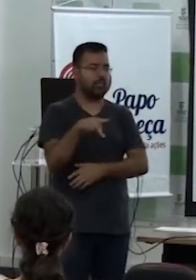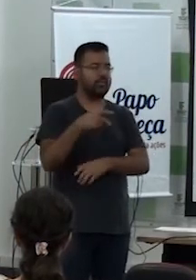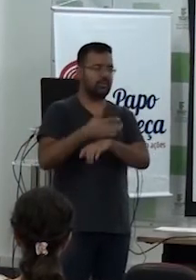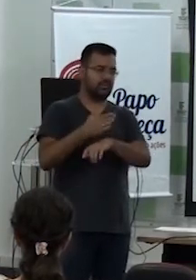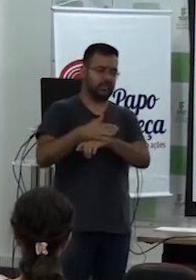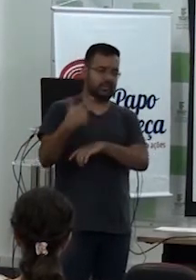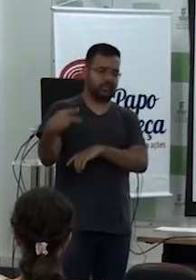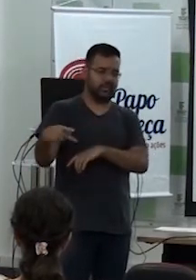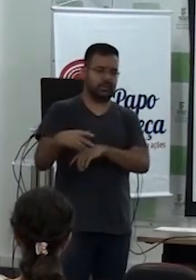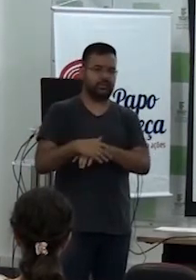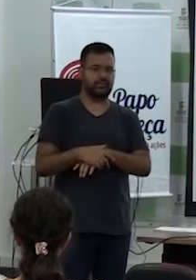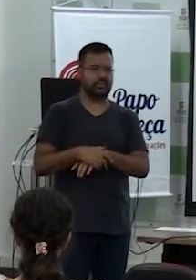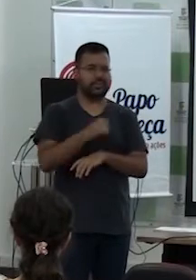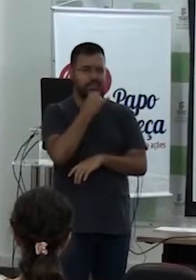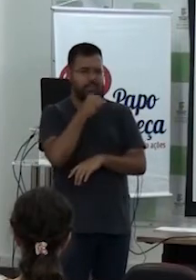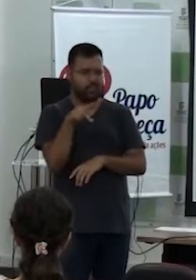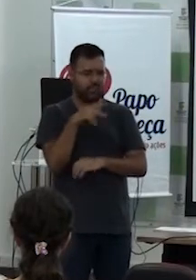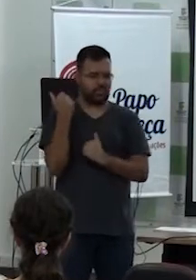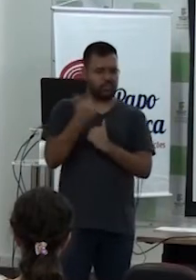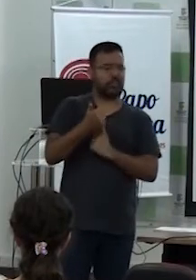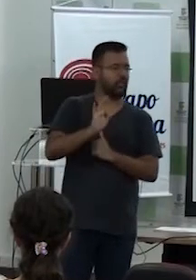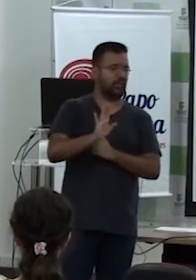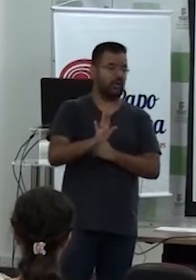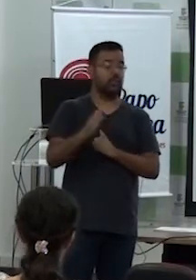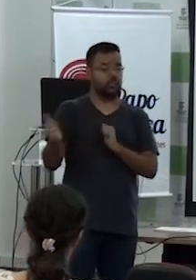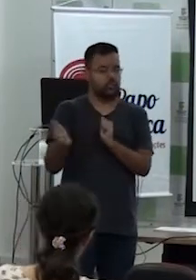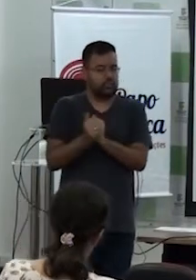educativa e não tentar substituir o seu trabalho.